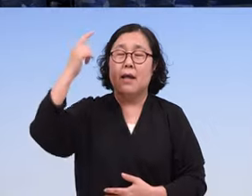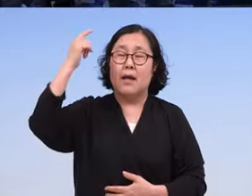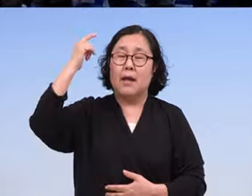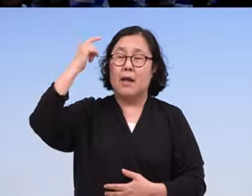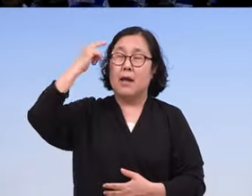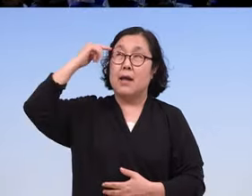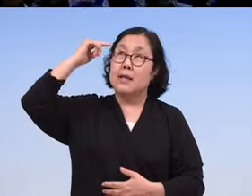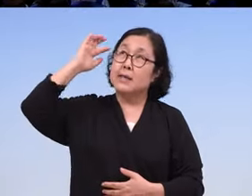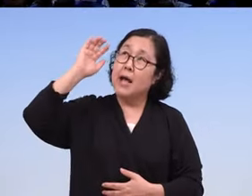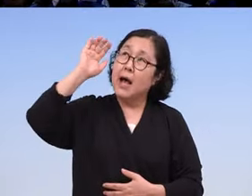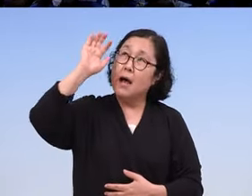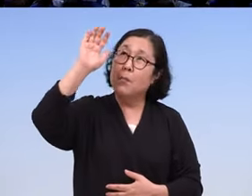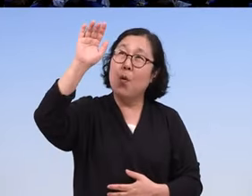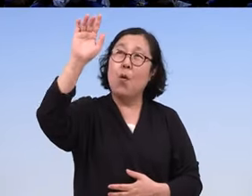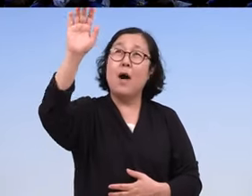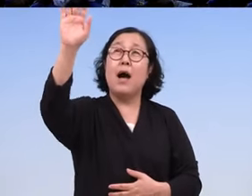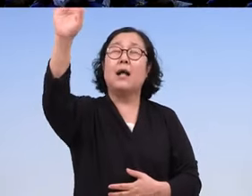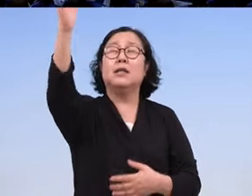내 사모하는 주님,